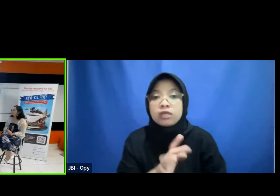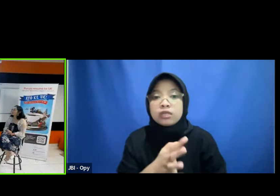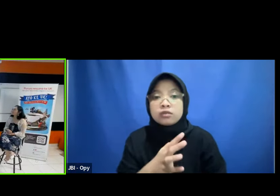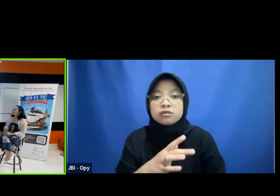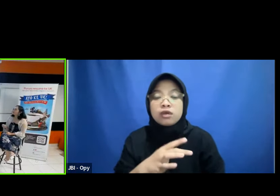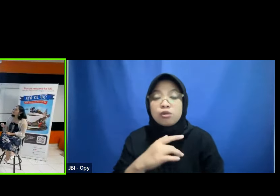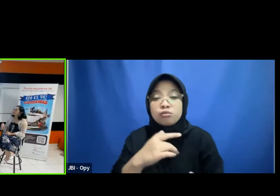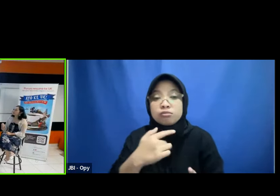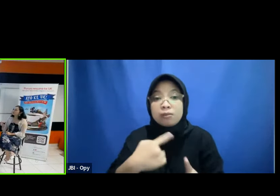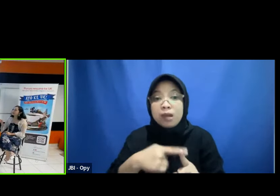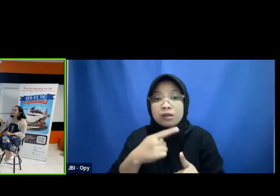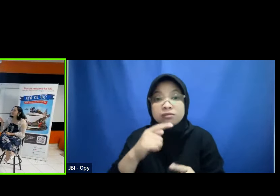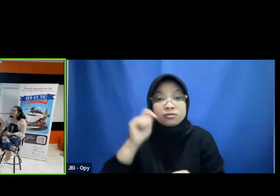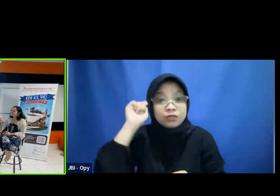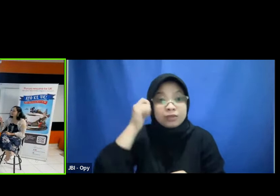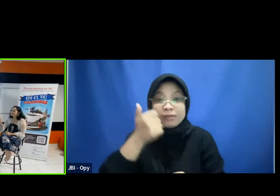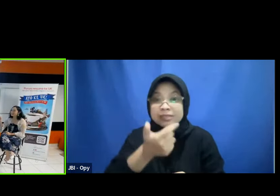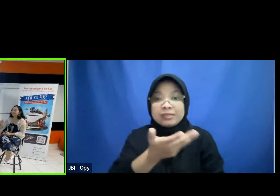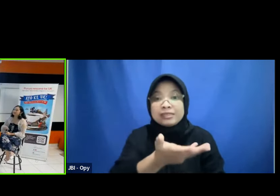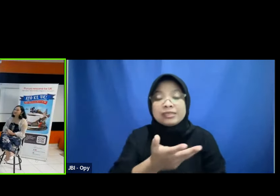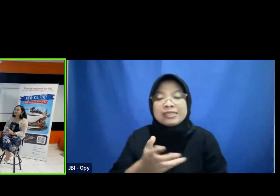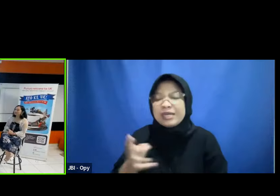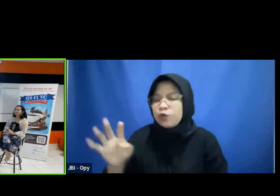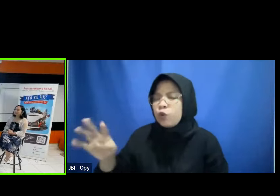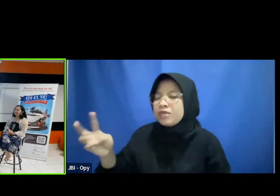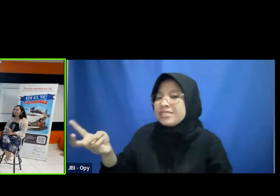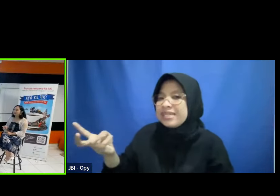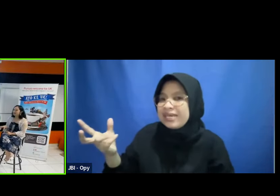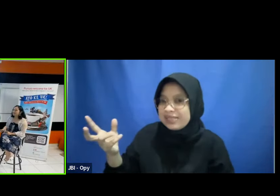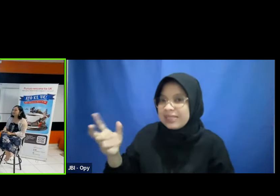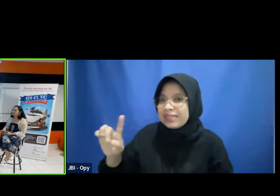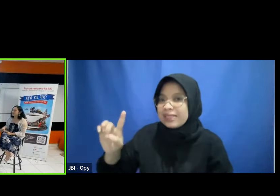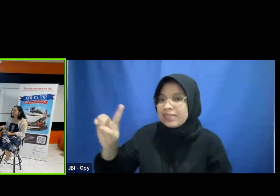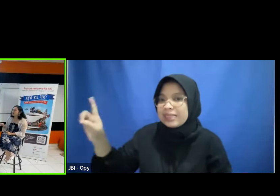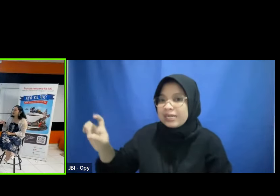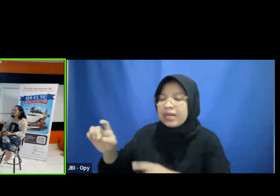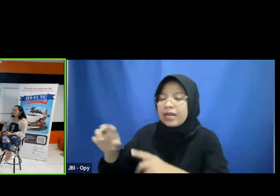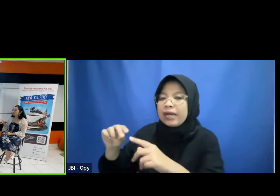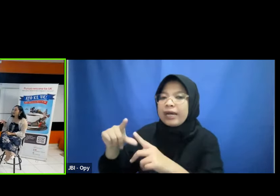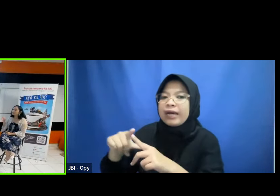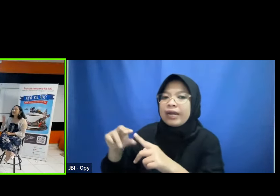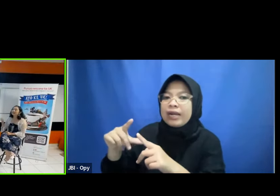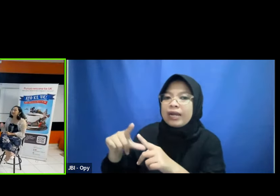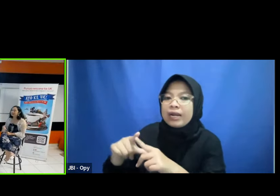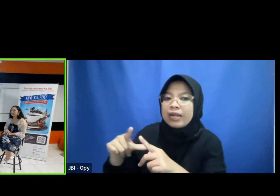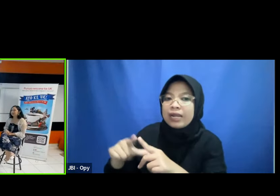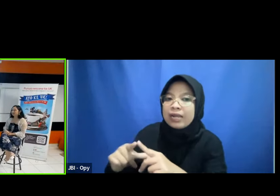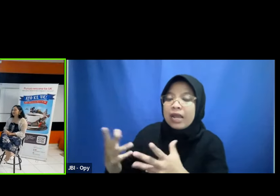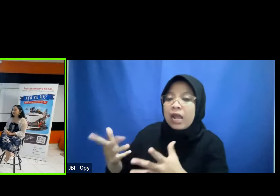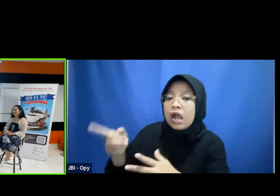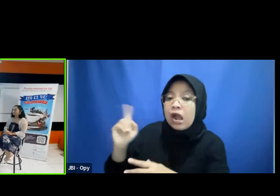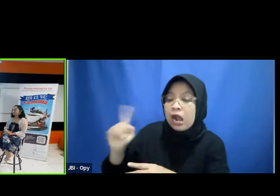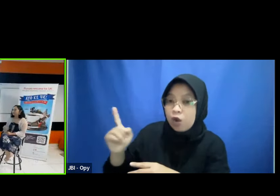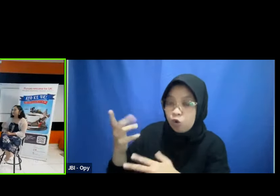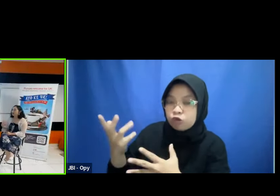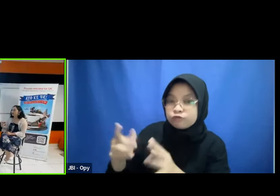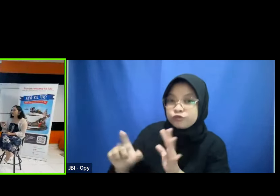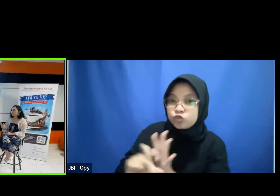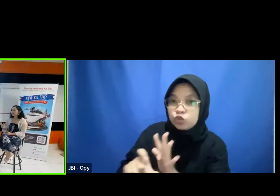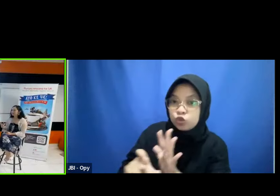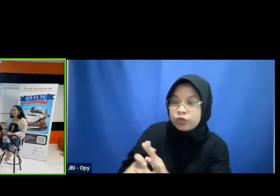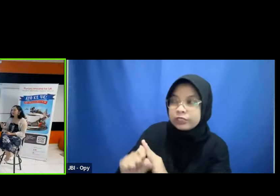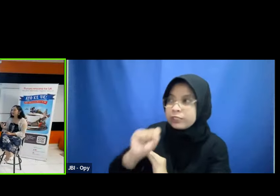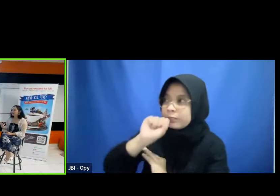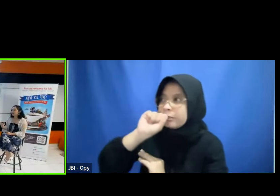ditambahin Oke Nah mungkin ee sedikit tambahar untuk pertanyaan kokararas juga kalau seandainya Nika ternyata waktu kita